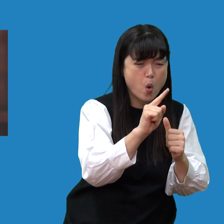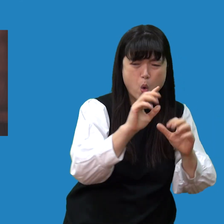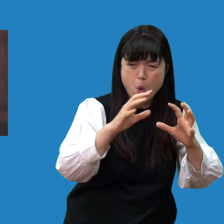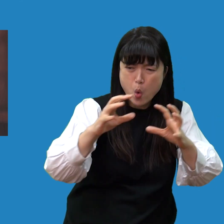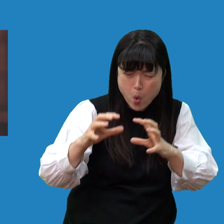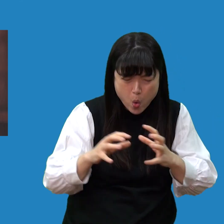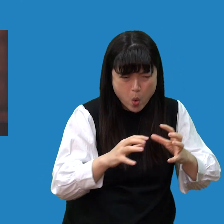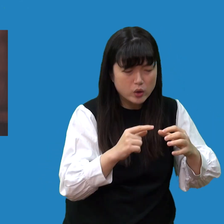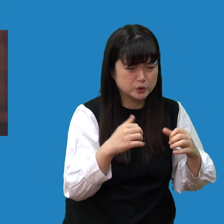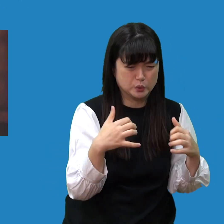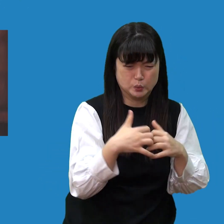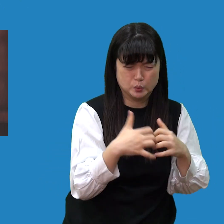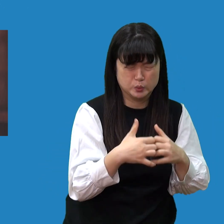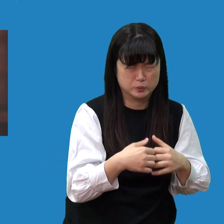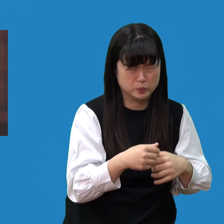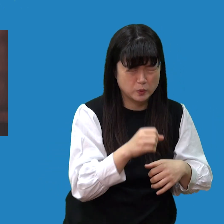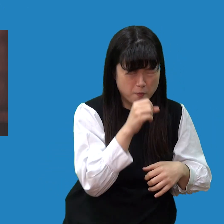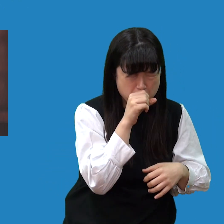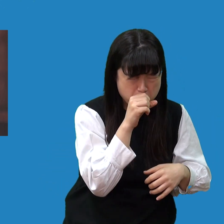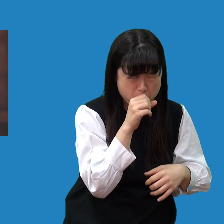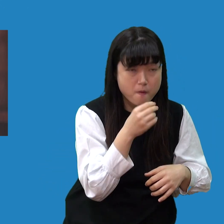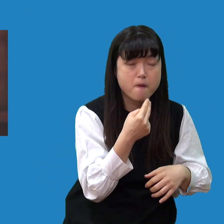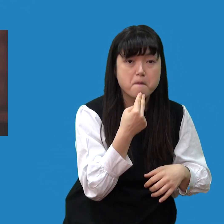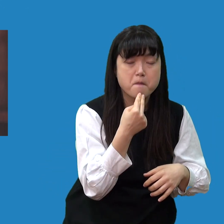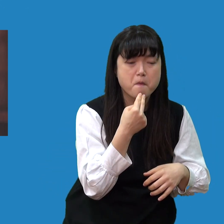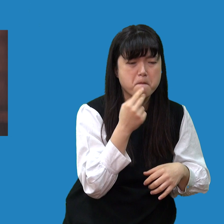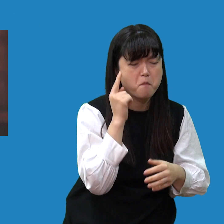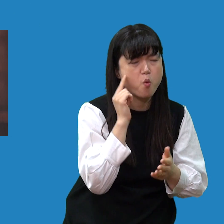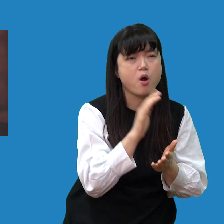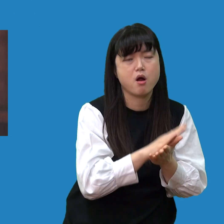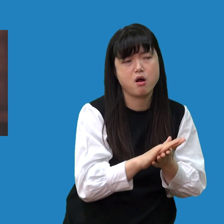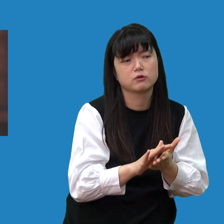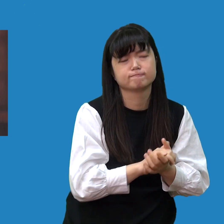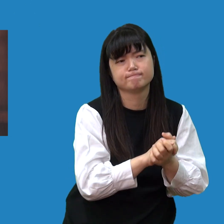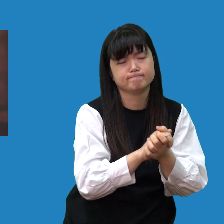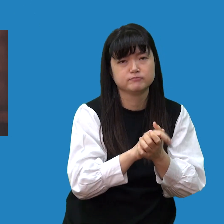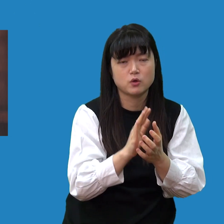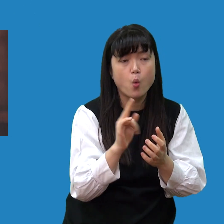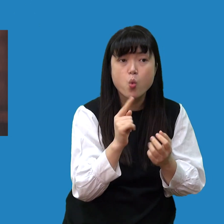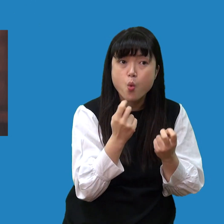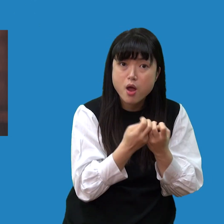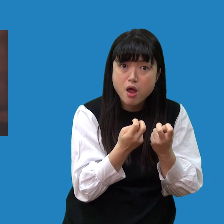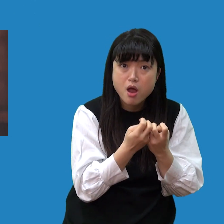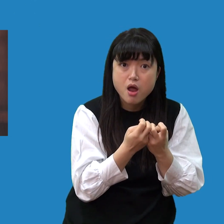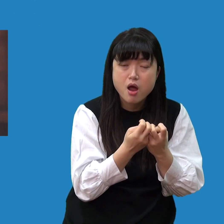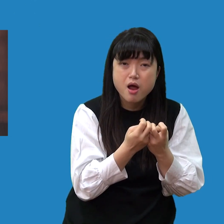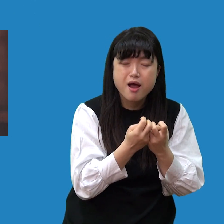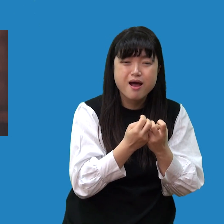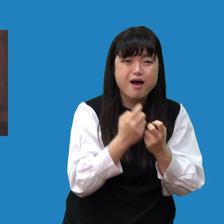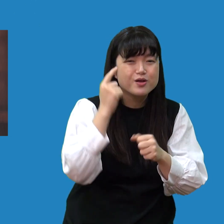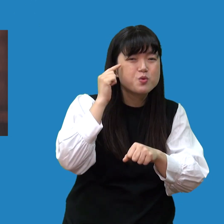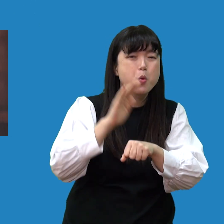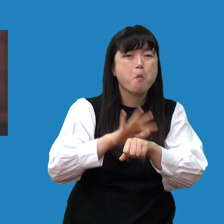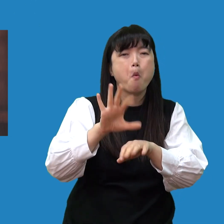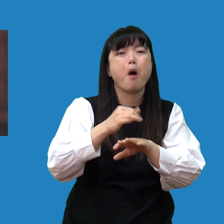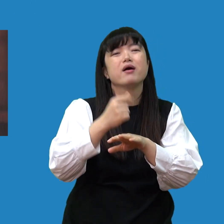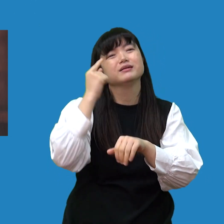어떤 부족과도 전쟁을 하지 않고 평화를 유지했습니다. 어떻게 해요? 그게 솔로몬의